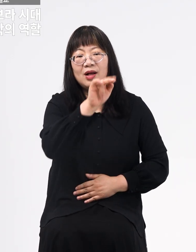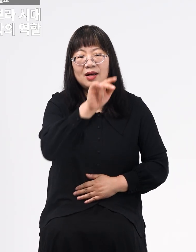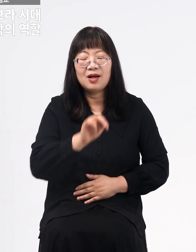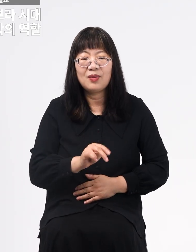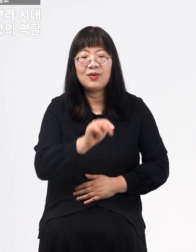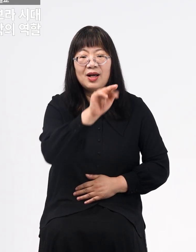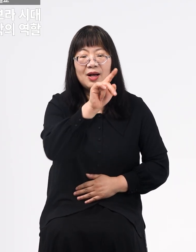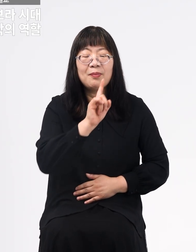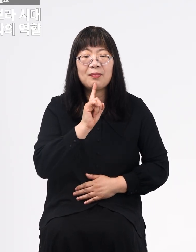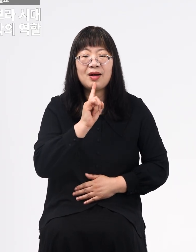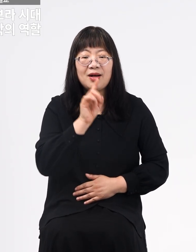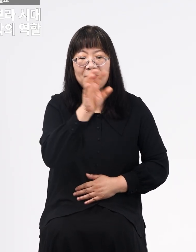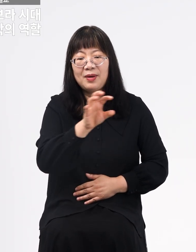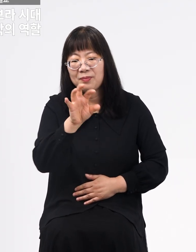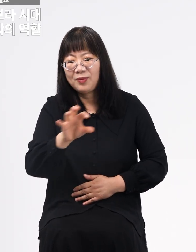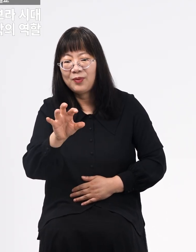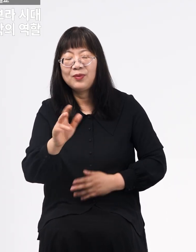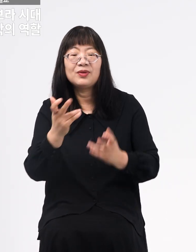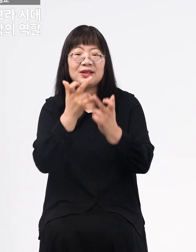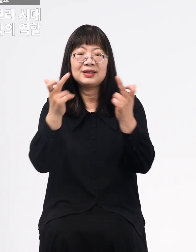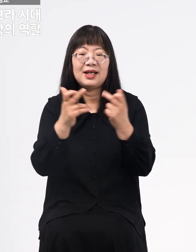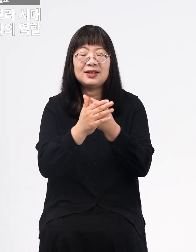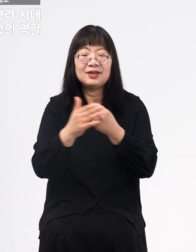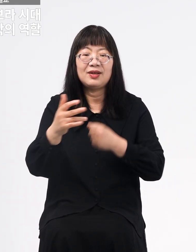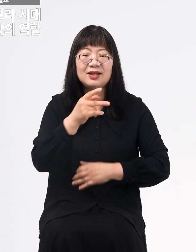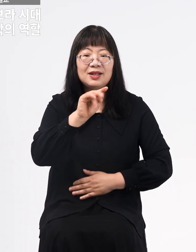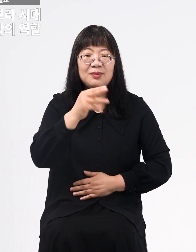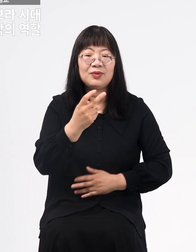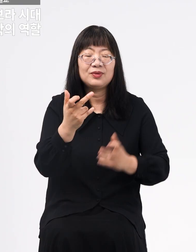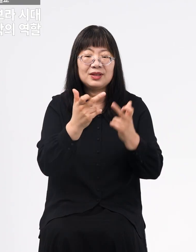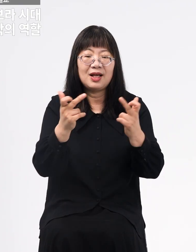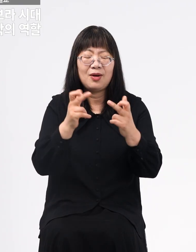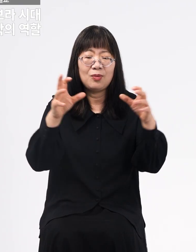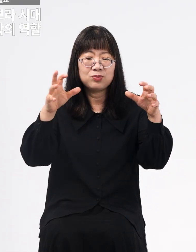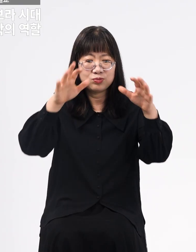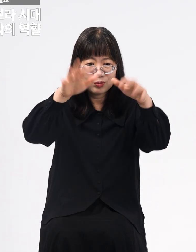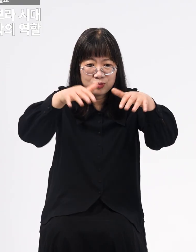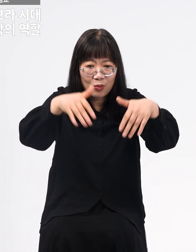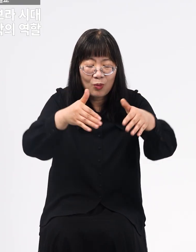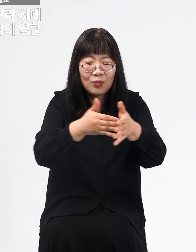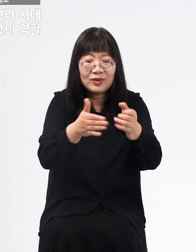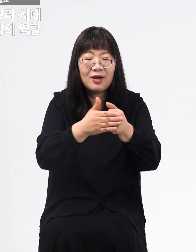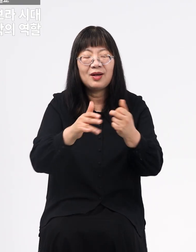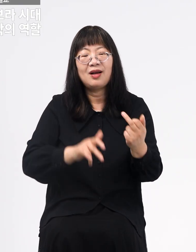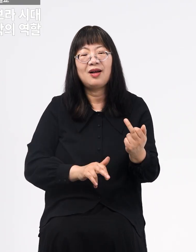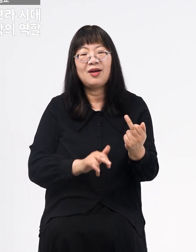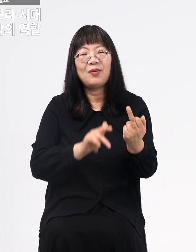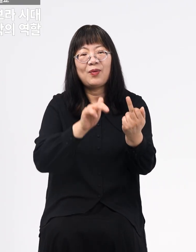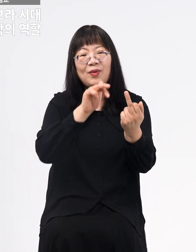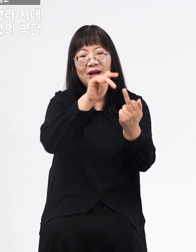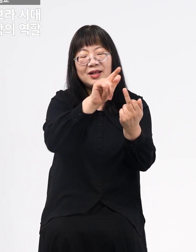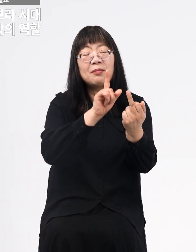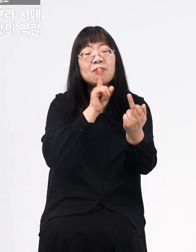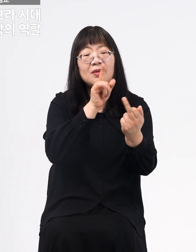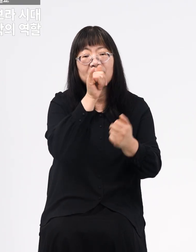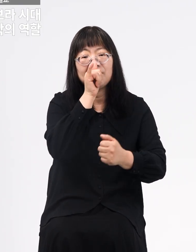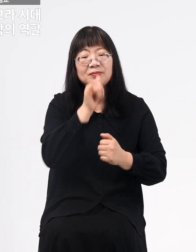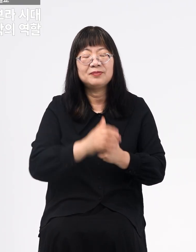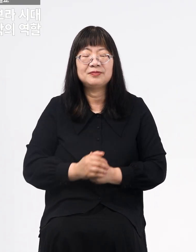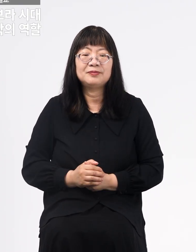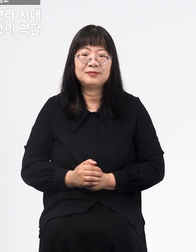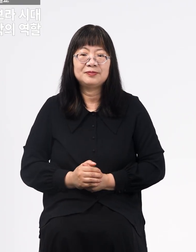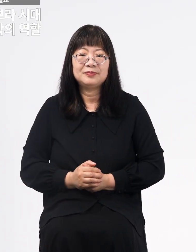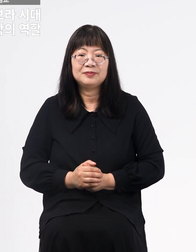있죠. 산이기 때문에, 다볼산으로 소집을 했기 때문에 올라간다고 표현을 하고 있어요.